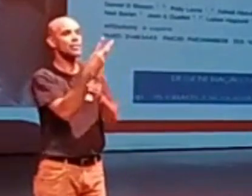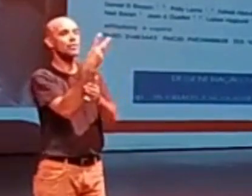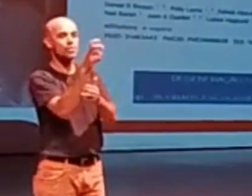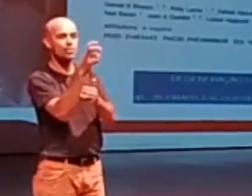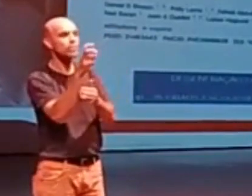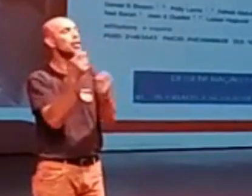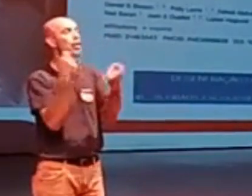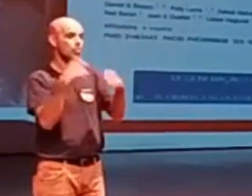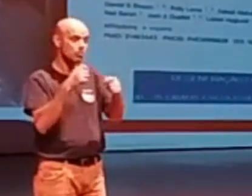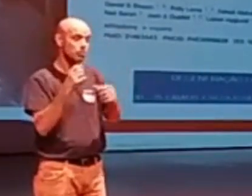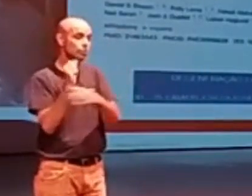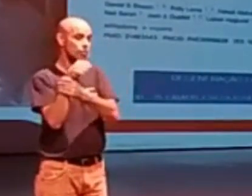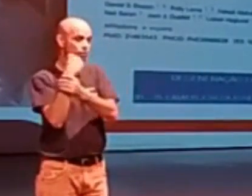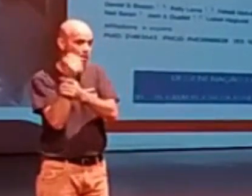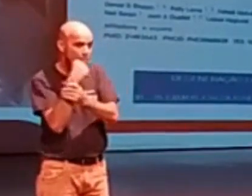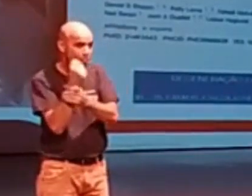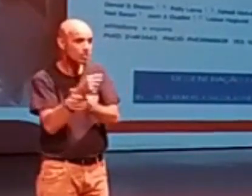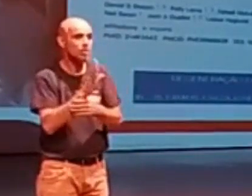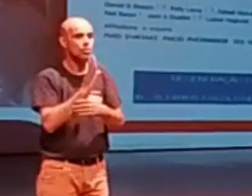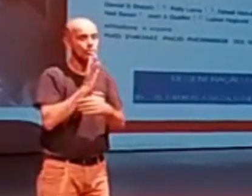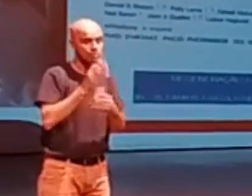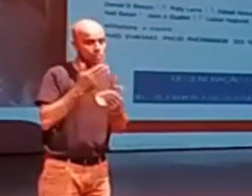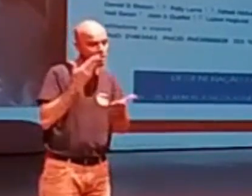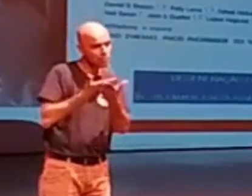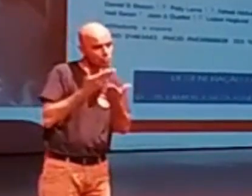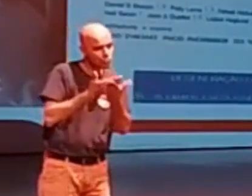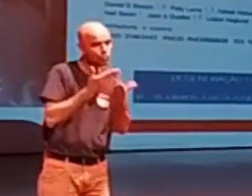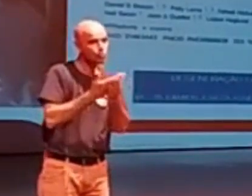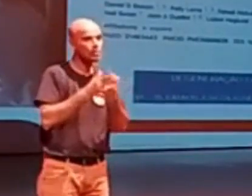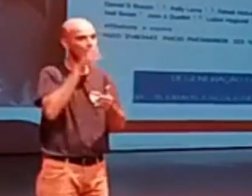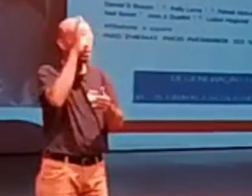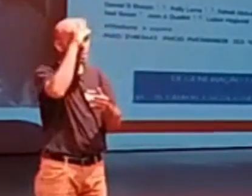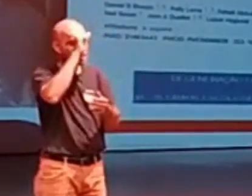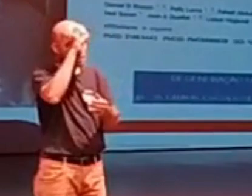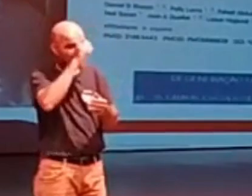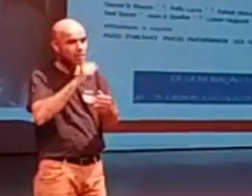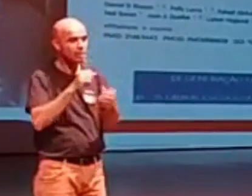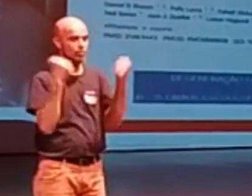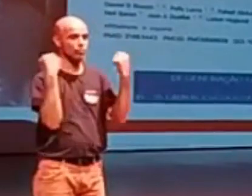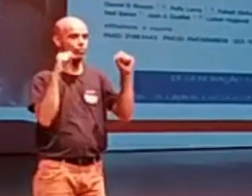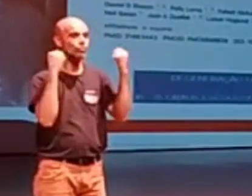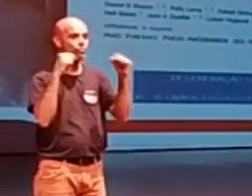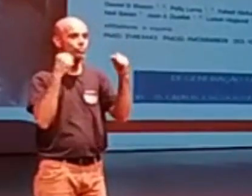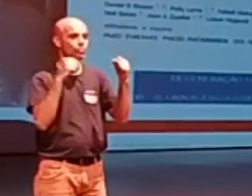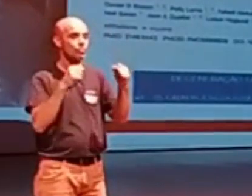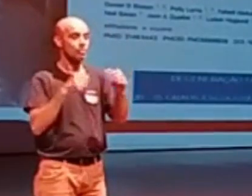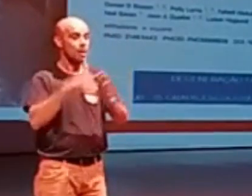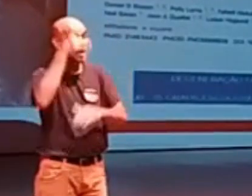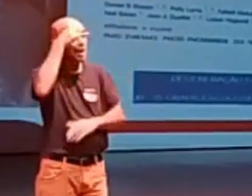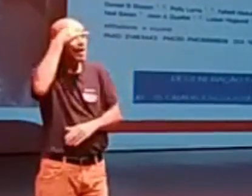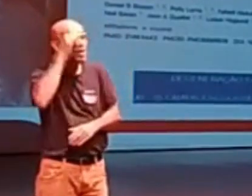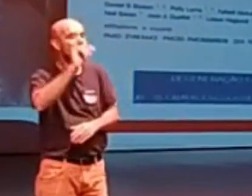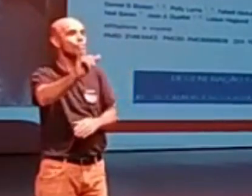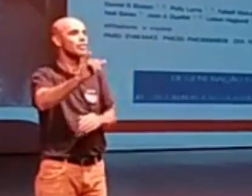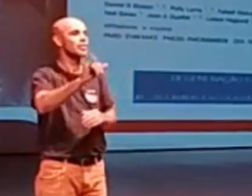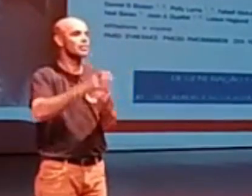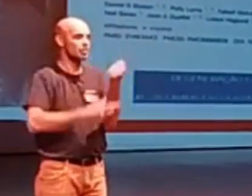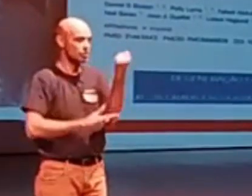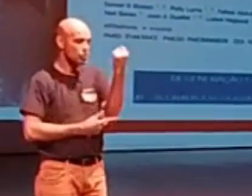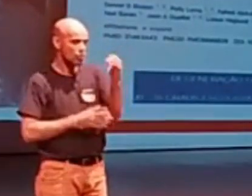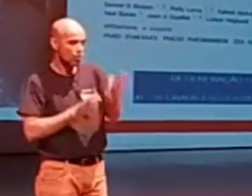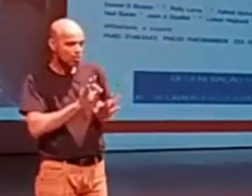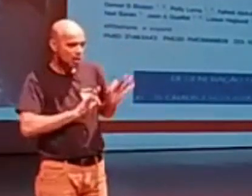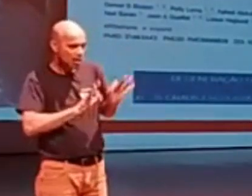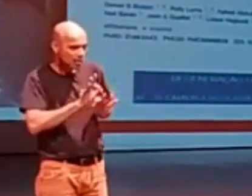precisa de uma fisioterapia, ela precisa entender a atividade física, ela precisa fazer algumas coisas para retardar e fazer o que eu falo sempre, a manutenção do